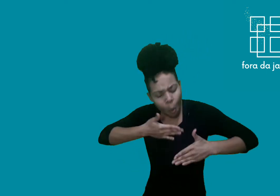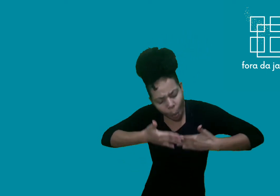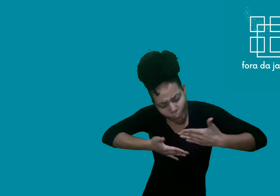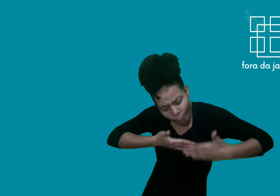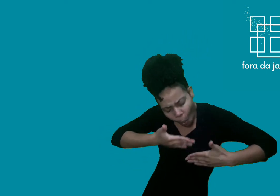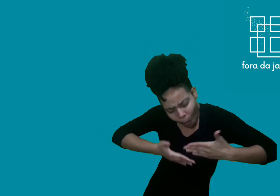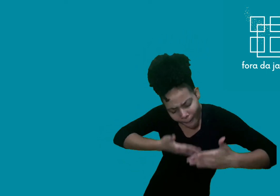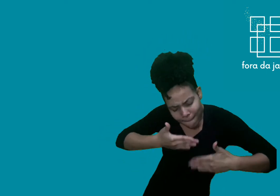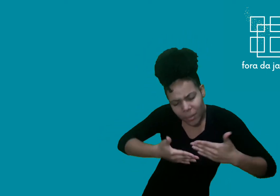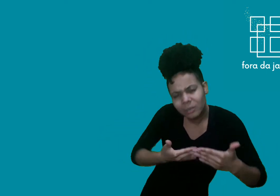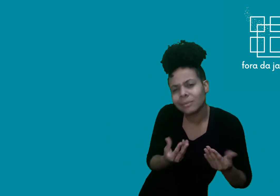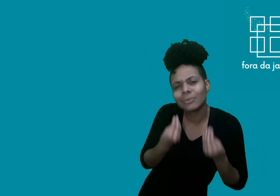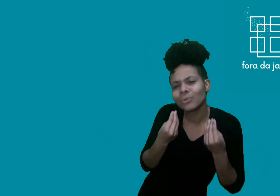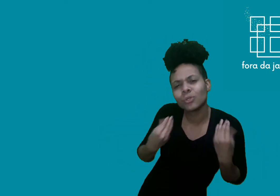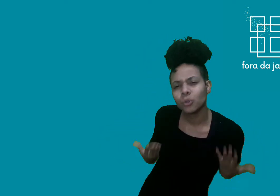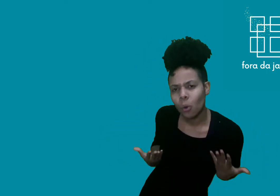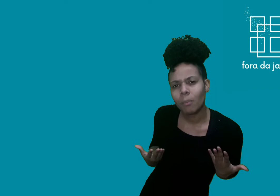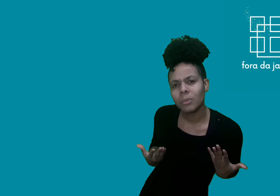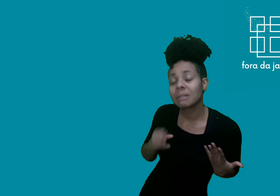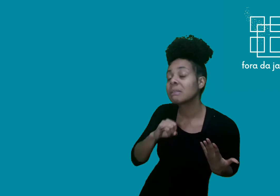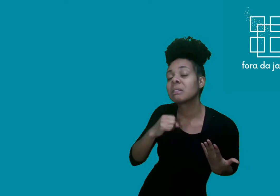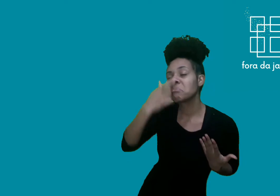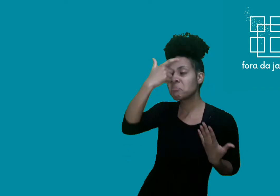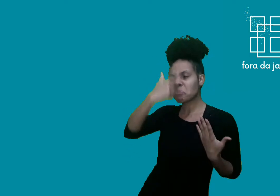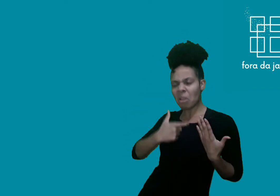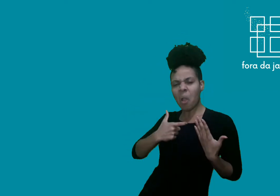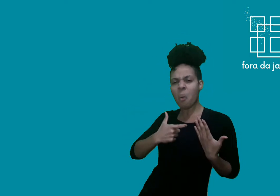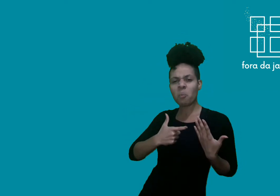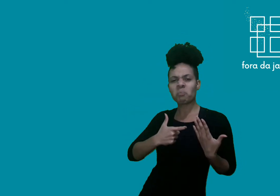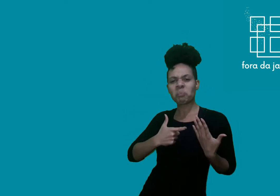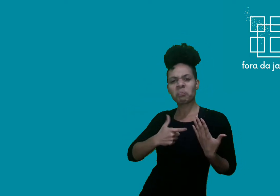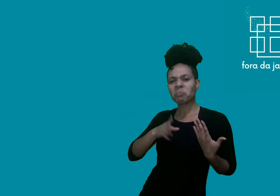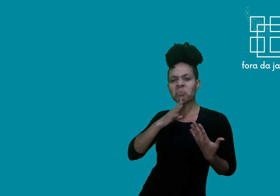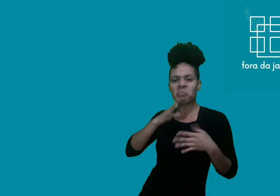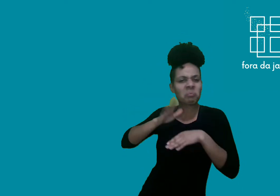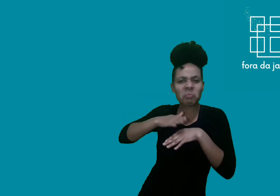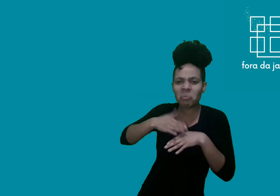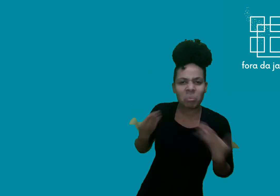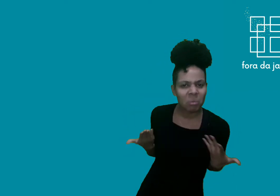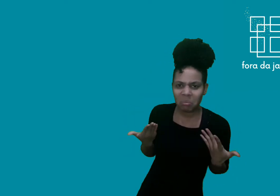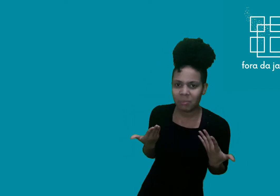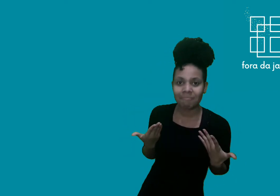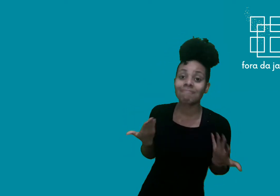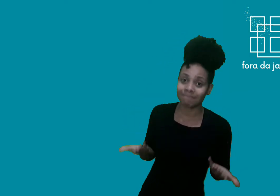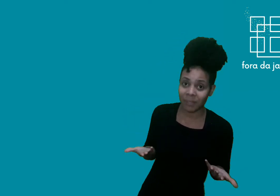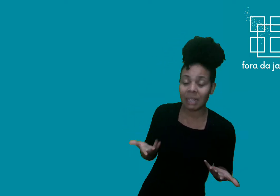Isso nunca vai nos completar. Se a gente sempre ficar olhando para o outro e sem saber ali o que